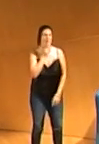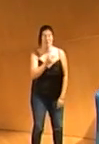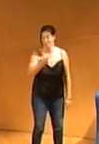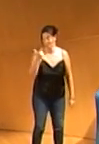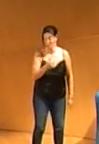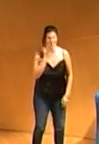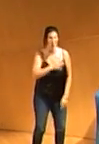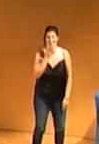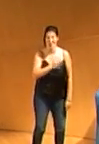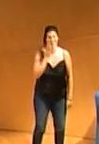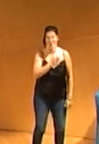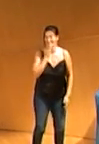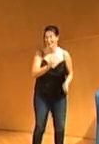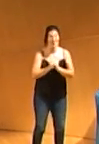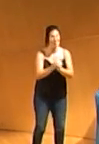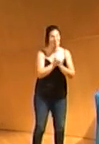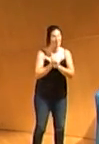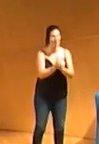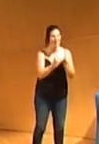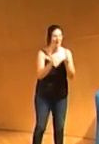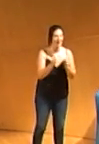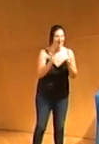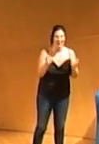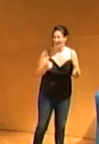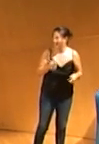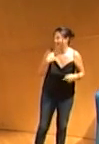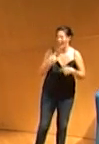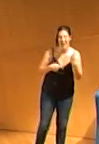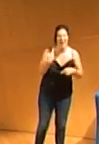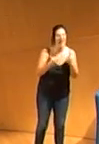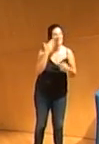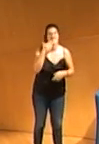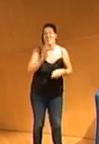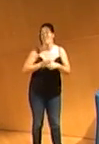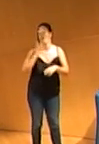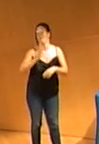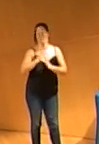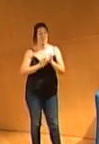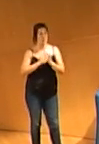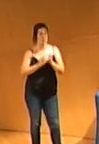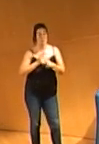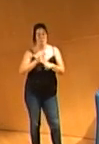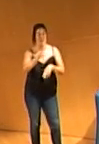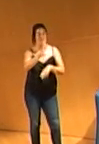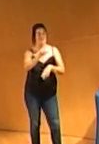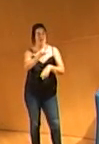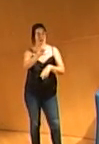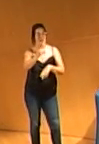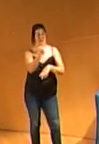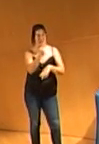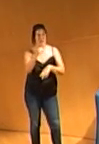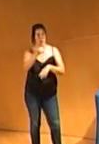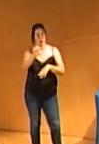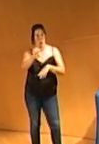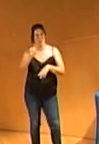week-end. On a chanté tout le week-end la vallée de Dana en boucle pendant tout le week-end. Voilà. On a une famille où on peut chanter la vallée de